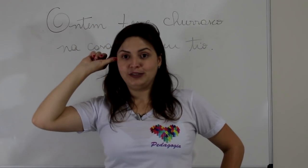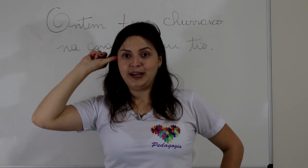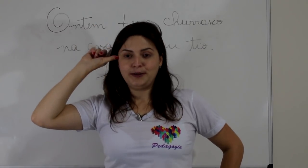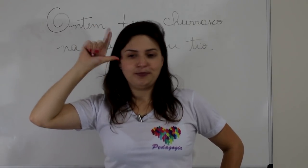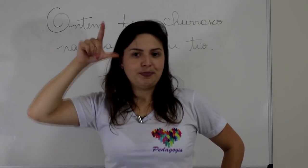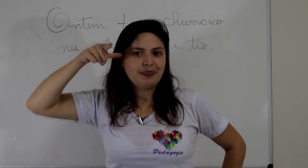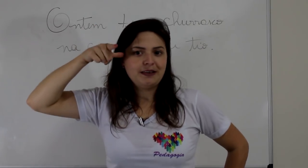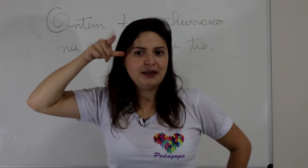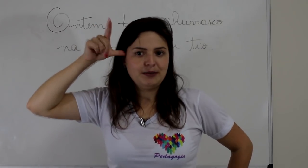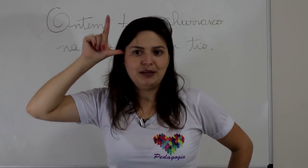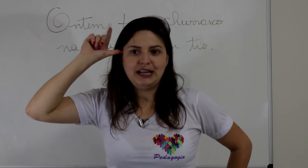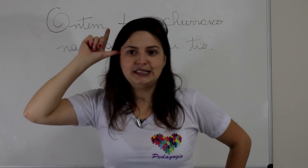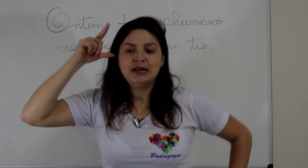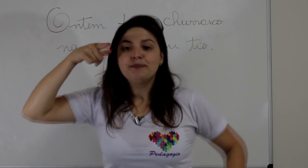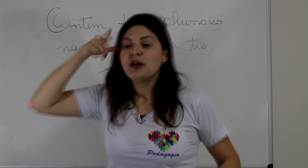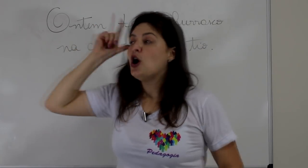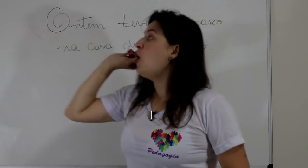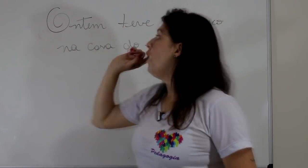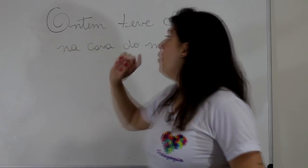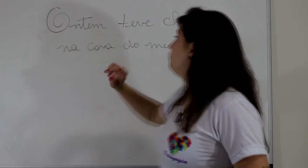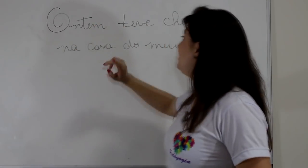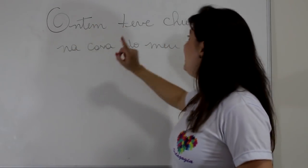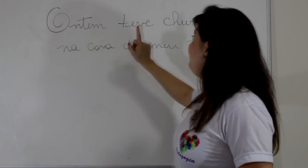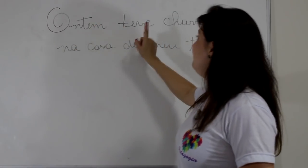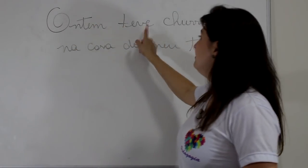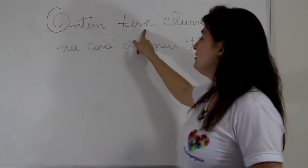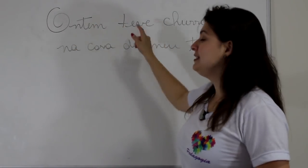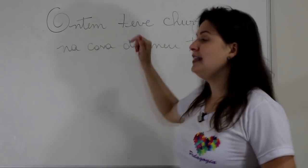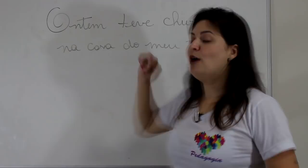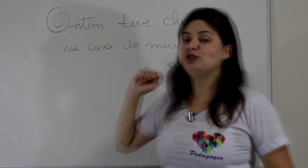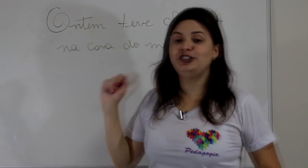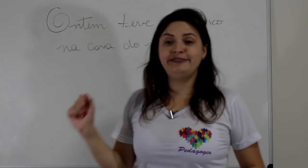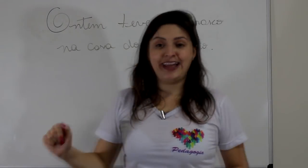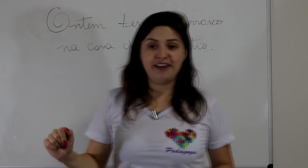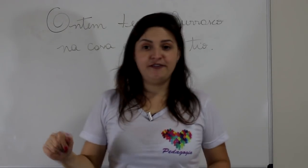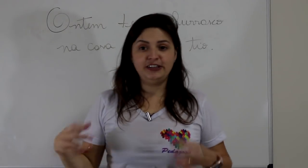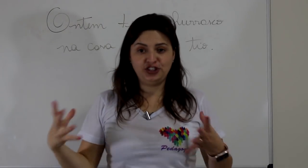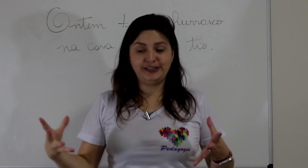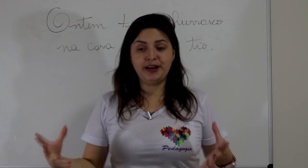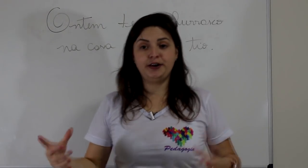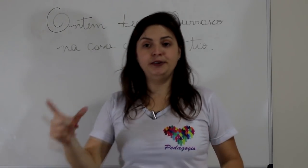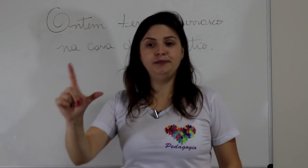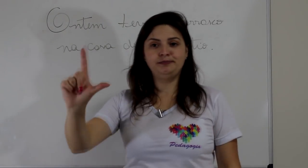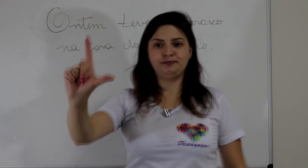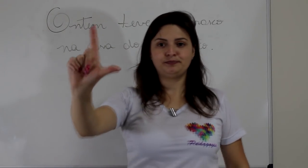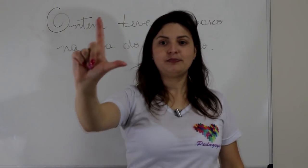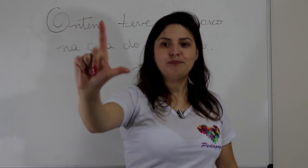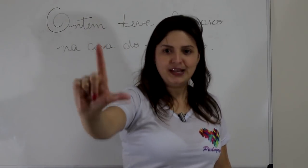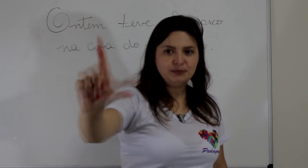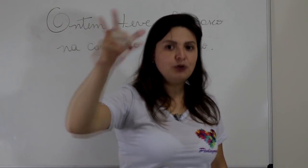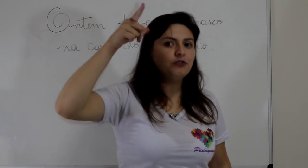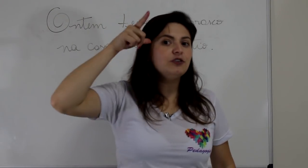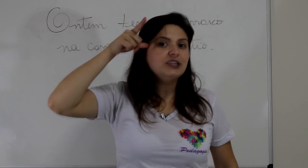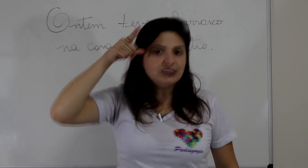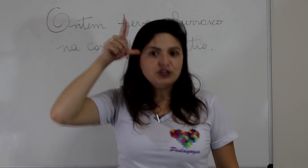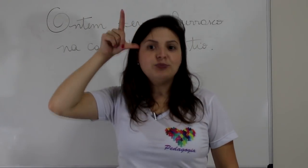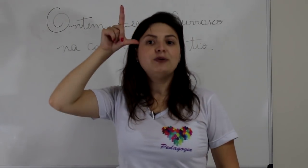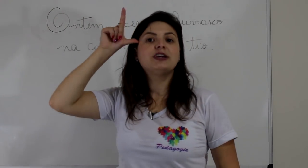Ontem, beleza? Ontem, sinal de teve, de ter. Mesma configuração de mão aqui